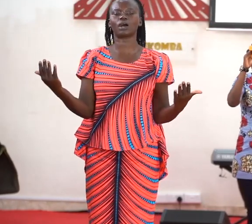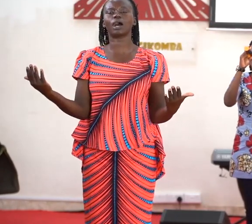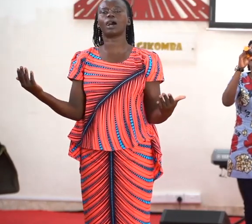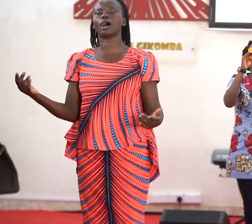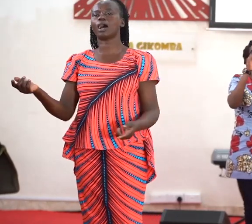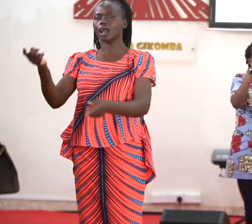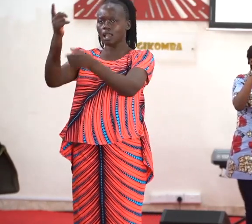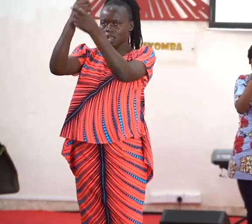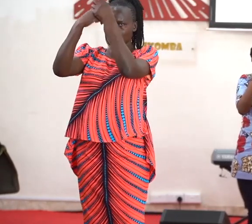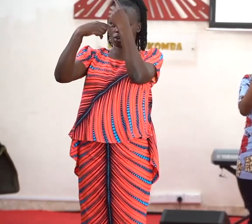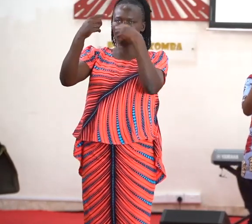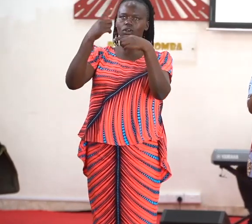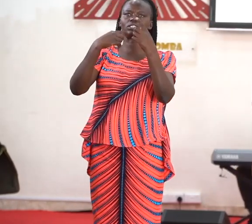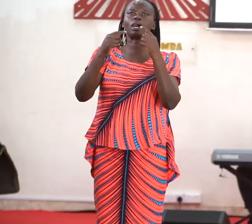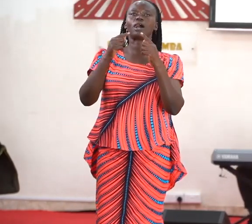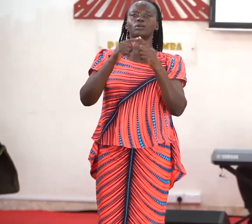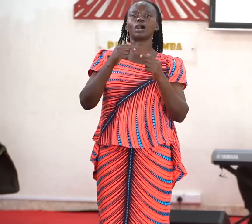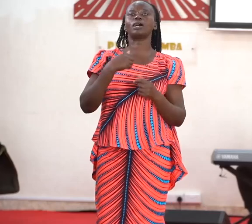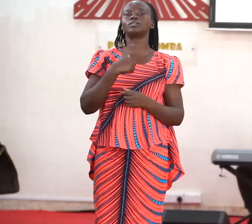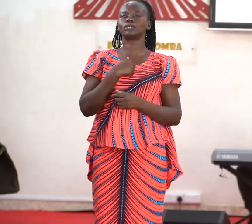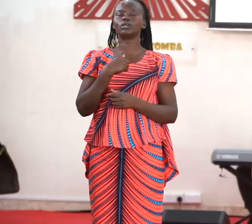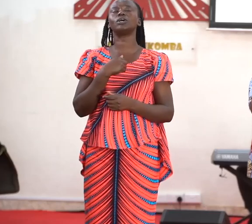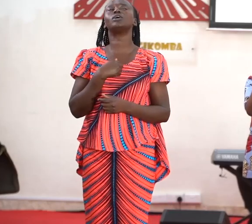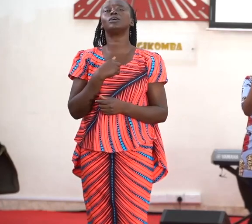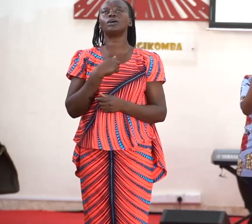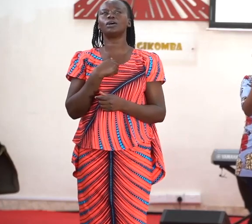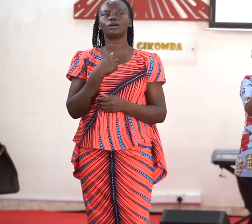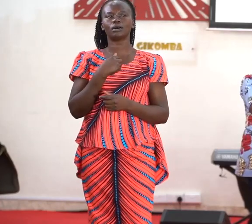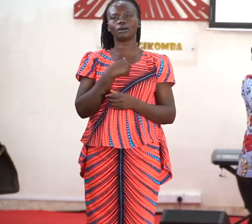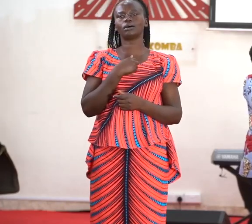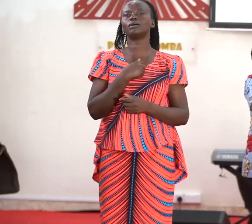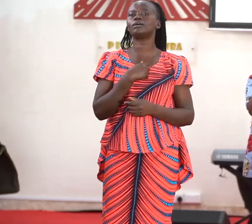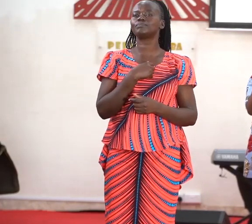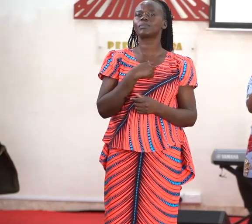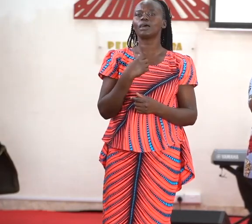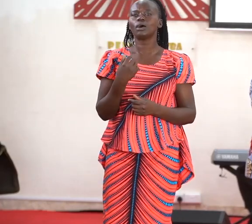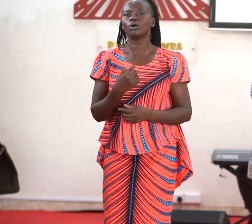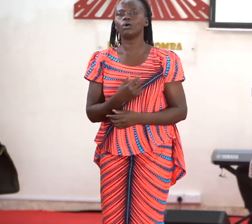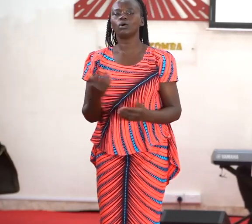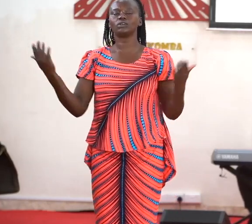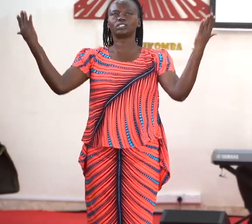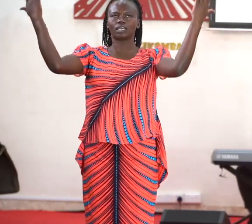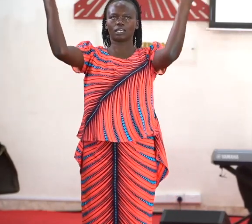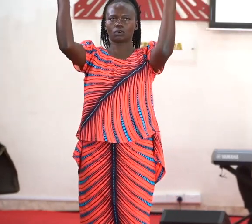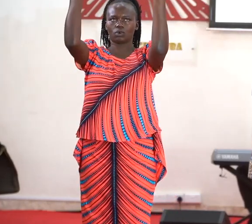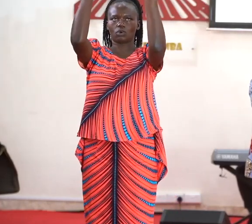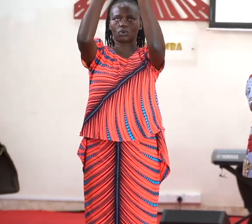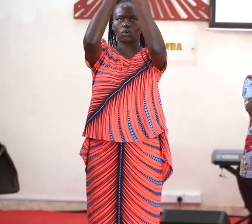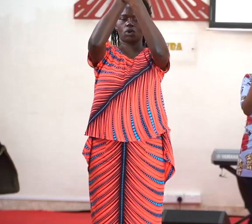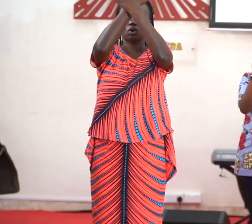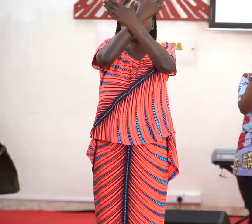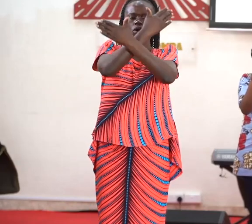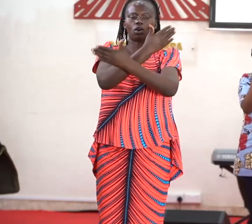Mchana kutwa, huja kwangu. usiku kucha, usiku